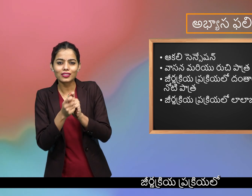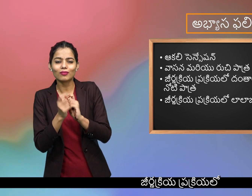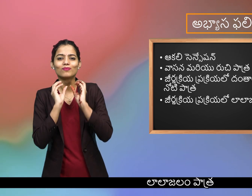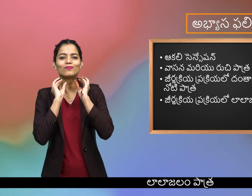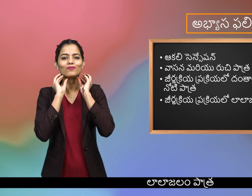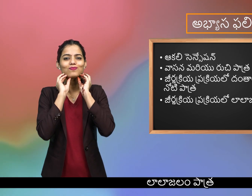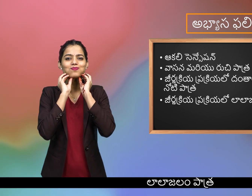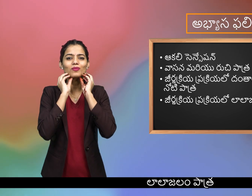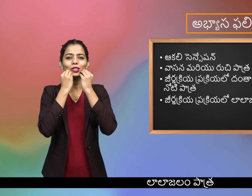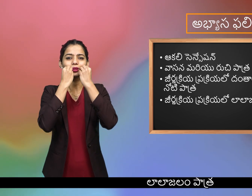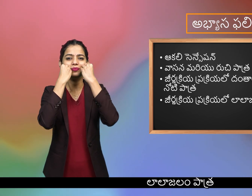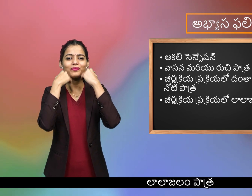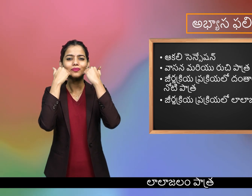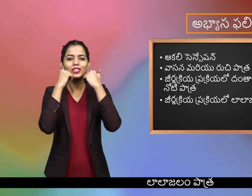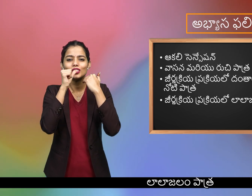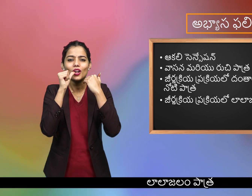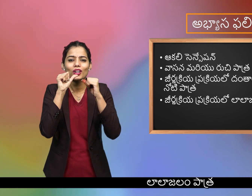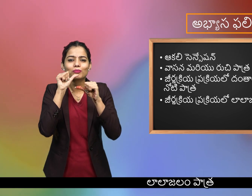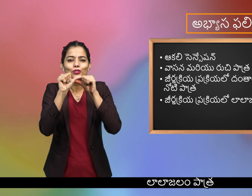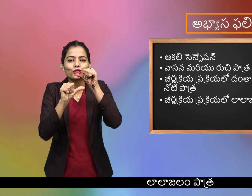జీర్ణక్రియ ప్రక్రియలో లాలాజలం పాత్ర.